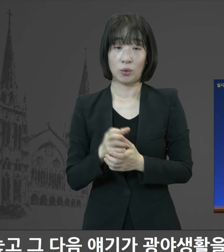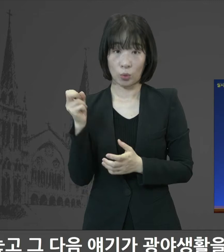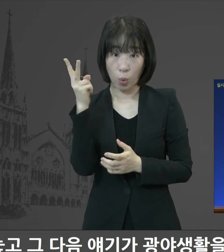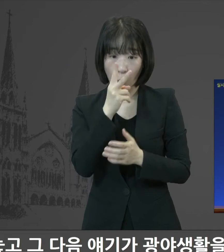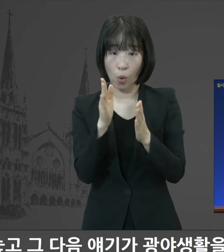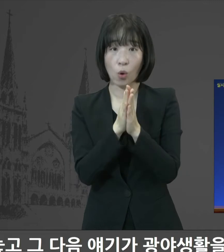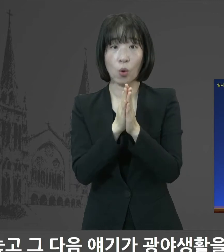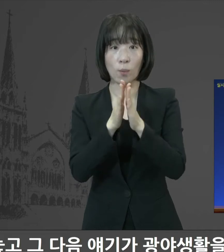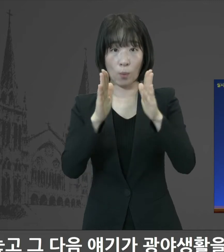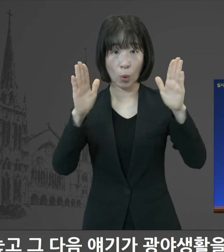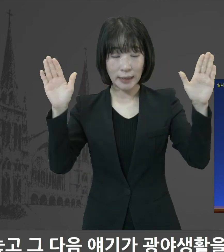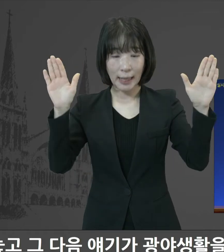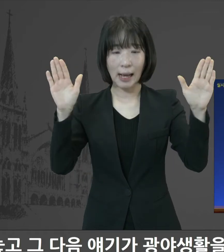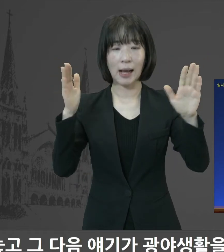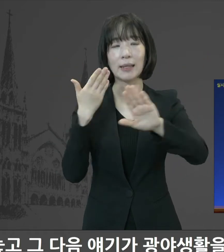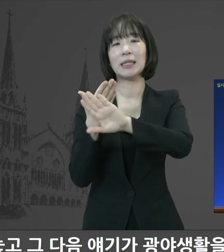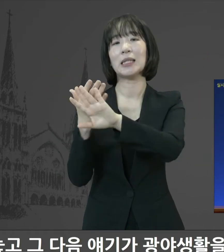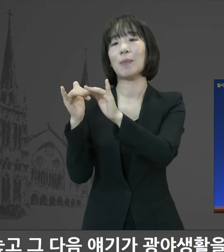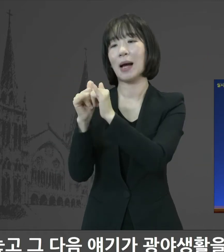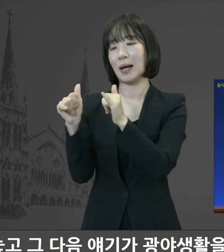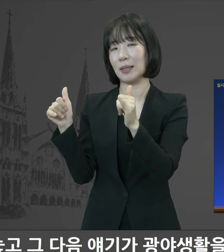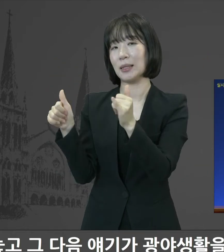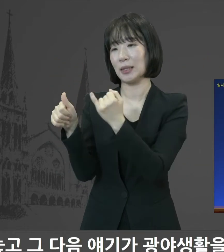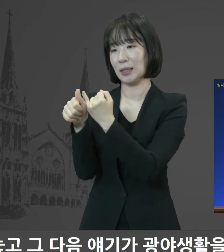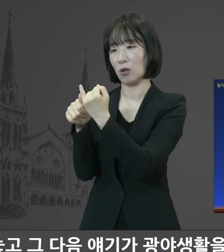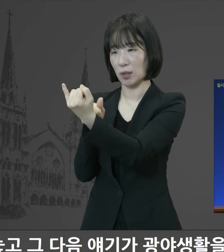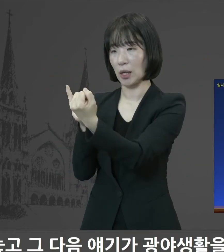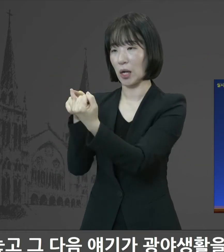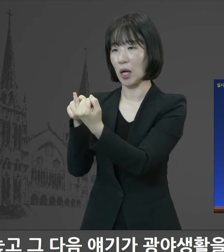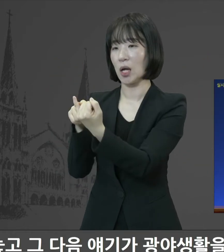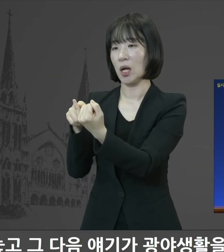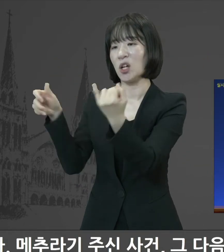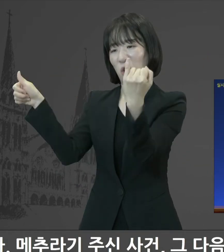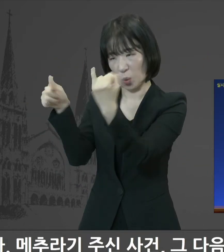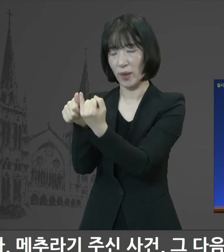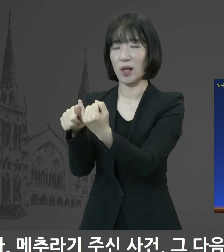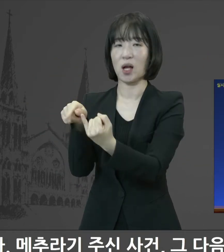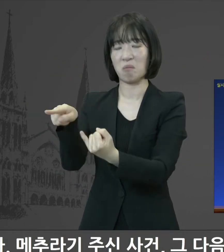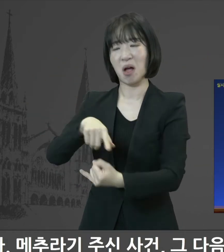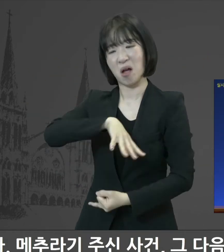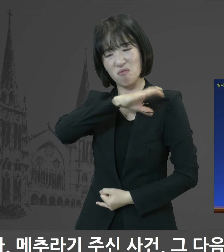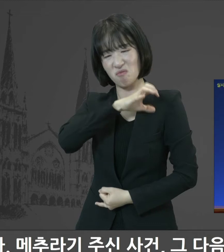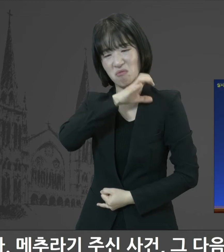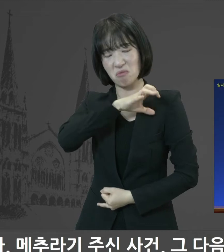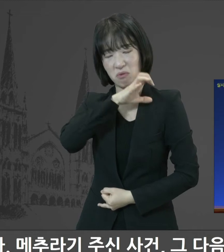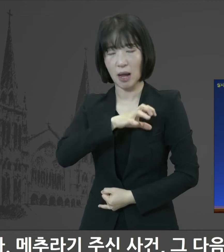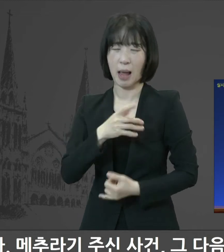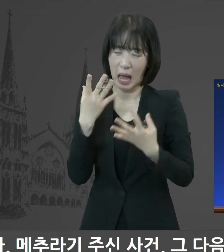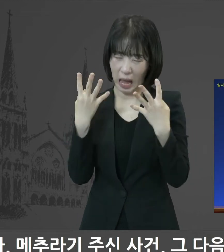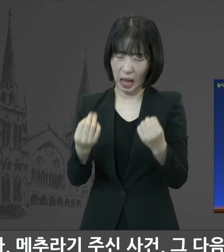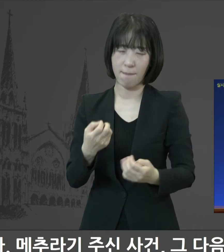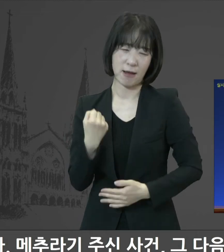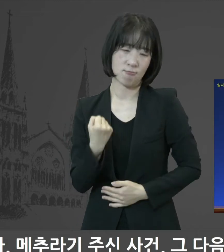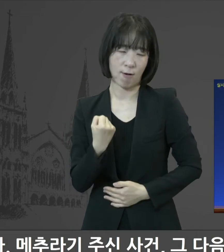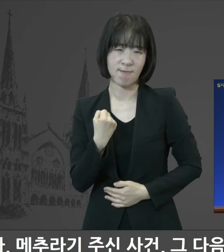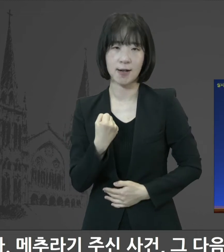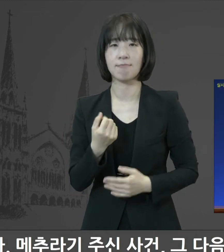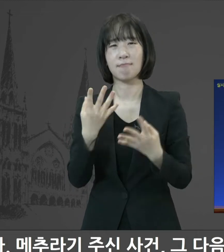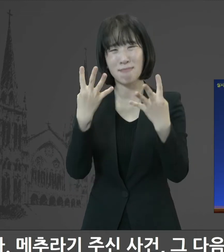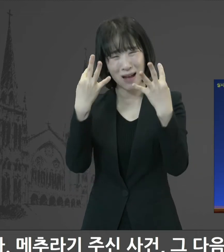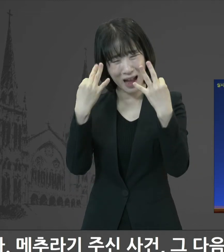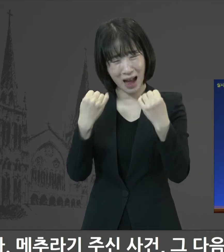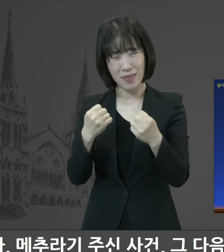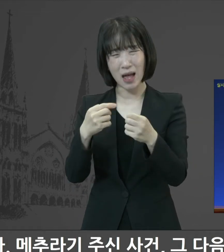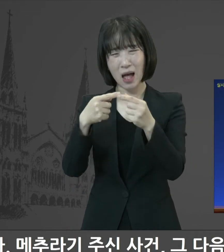모세가 이방 여인과 결혼했다고 미리엄하고 아론이 투덜거리는 또 불만이 일어나고요. 여러 종류의 불평들만 아까 말씀드린 대로 한 10가지